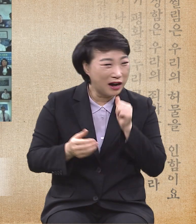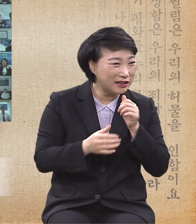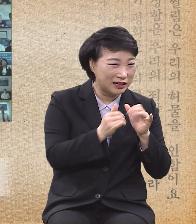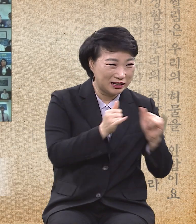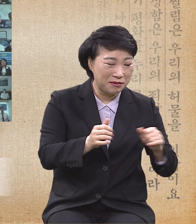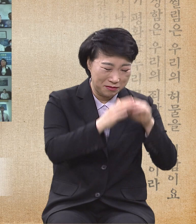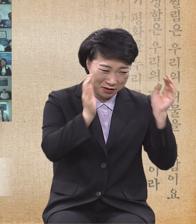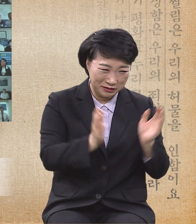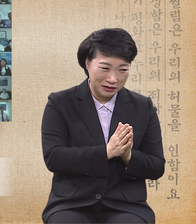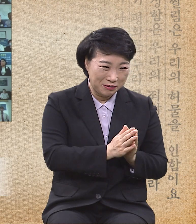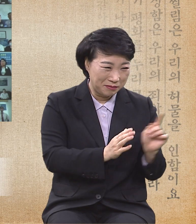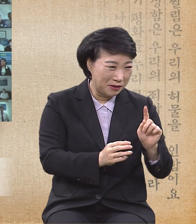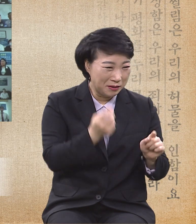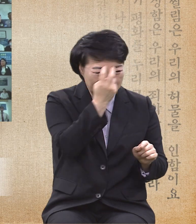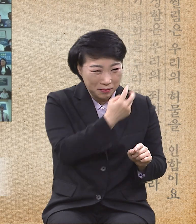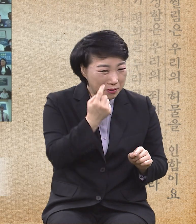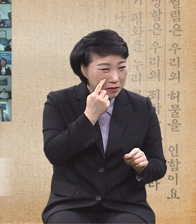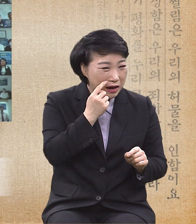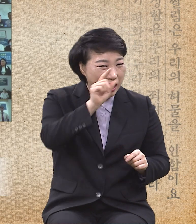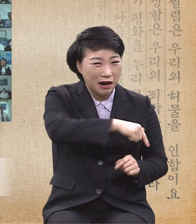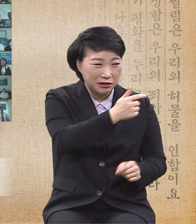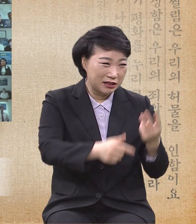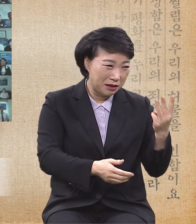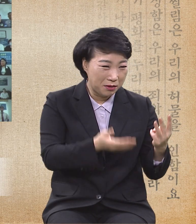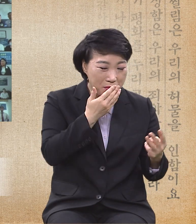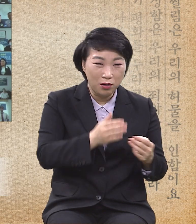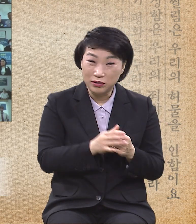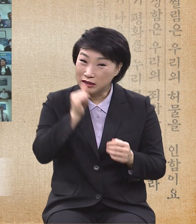겨우 3끼 먹는데 그런 거 봤어요?